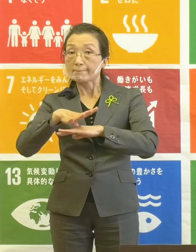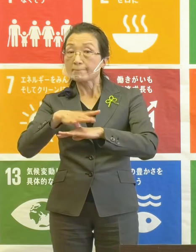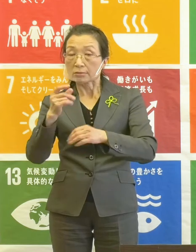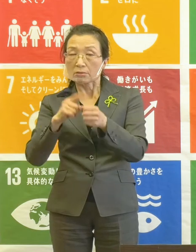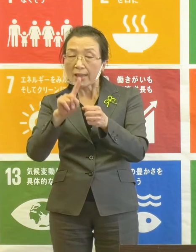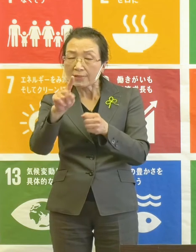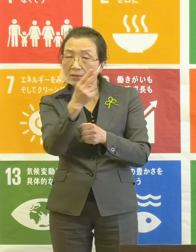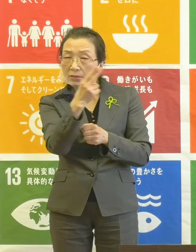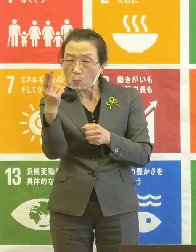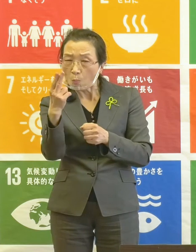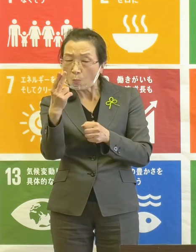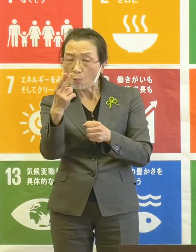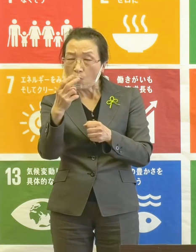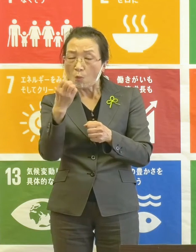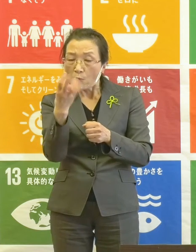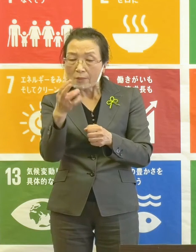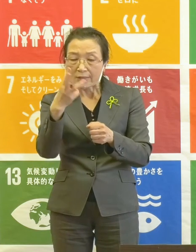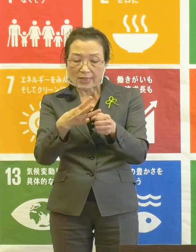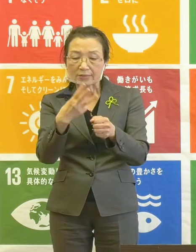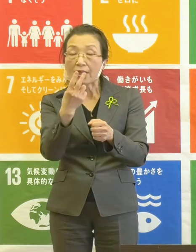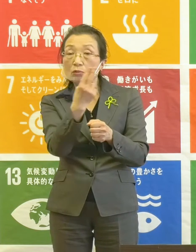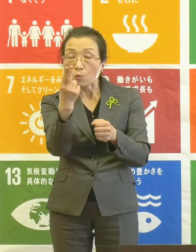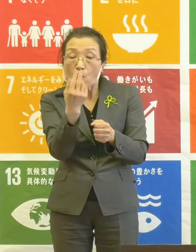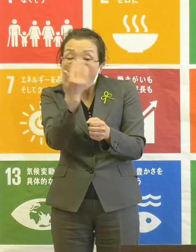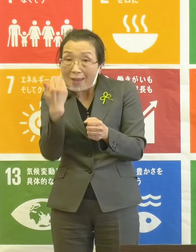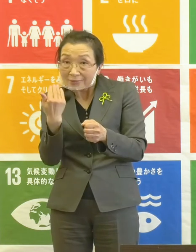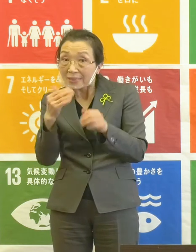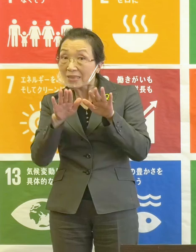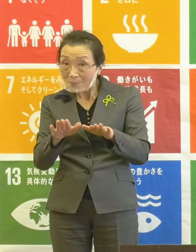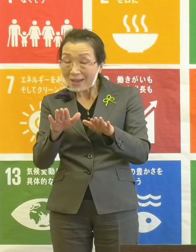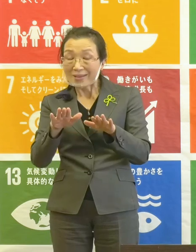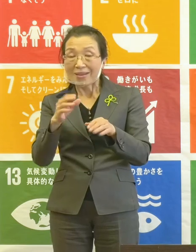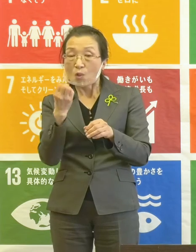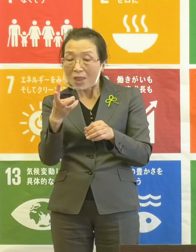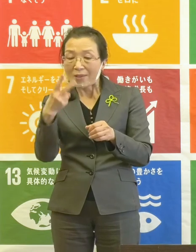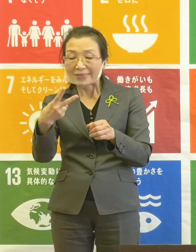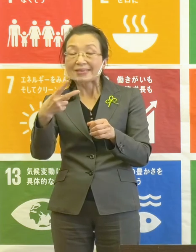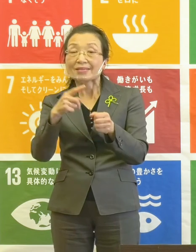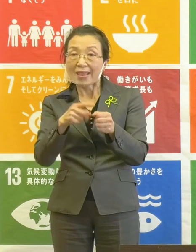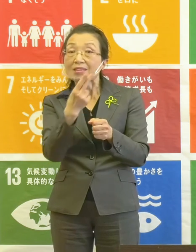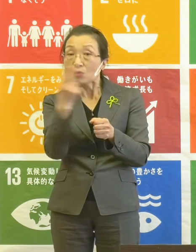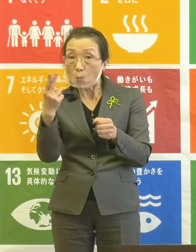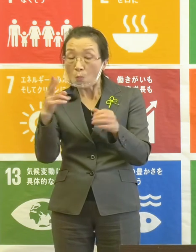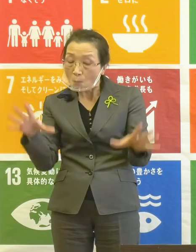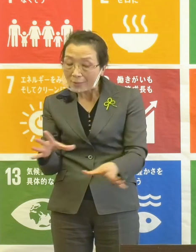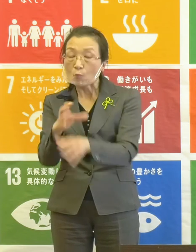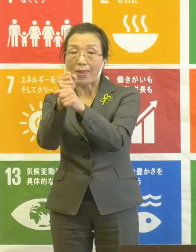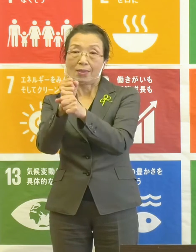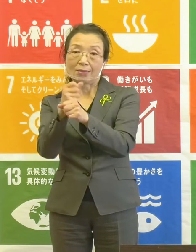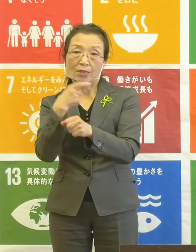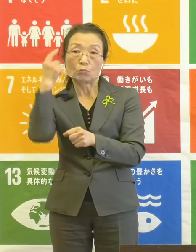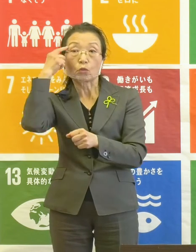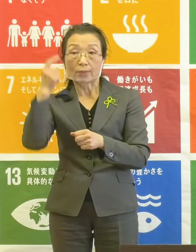来年度、令和3年度の前に今年度の令和2年度の総括をさせていただきたいと思います